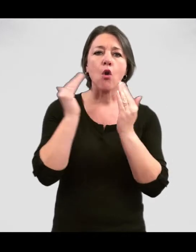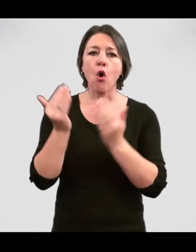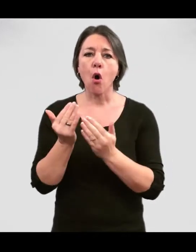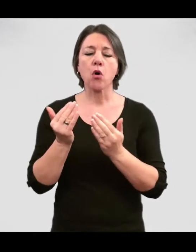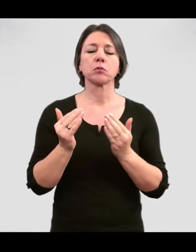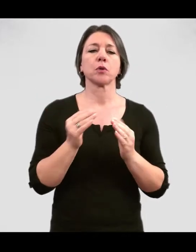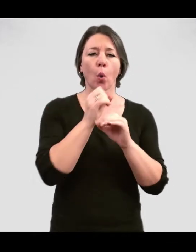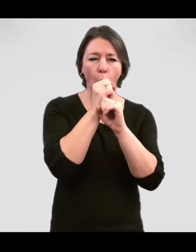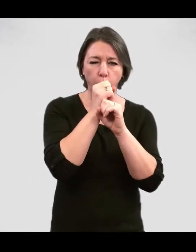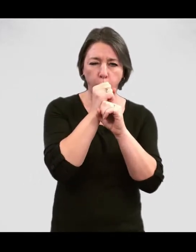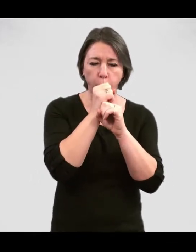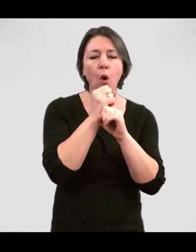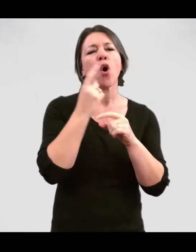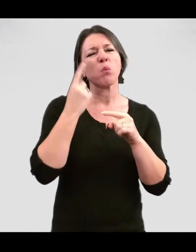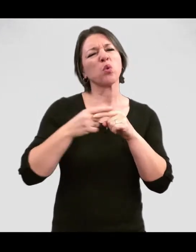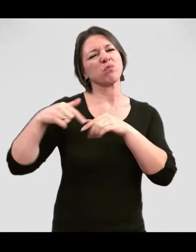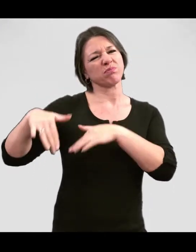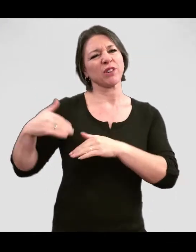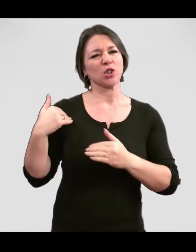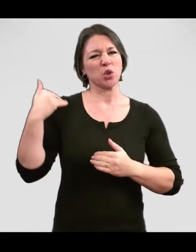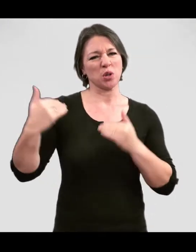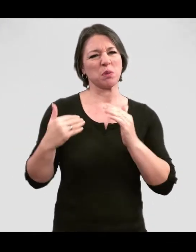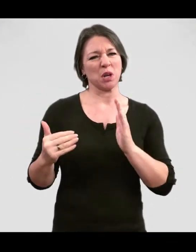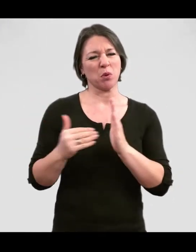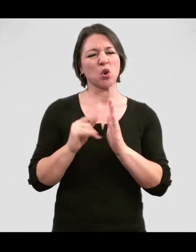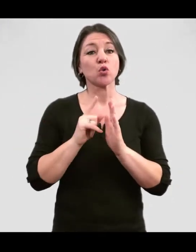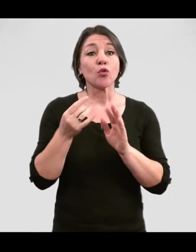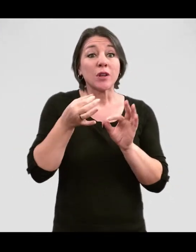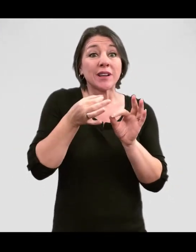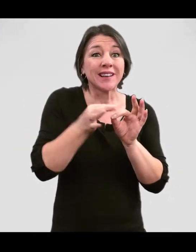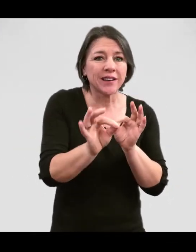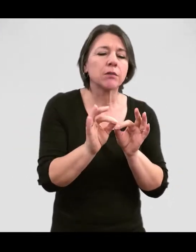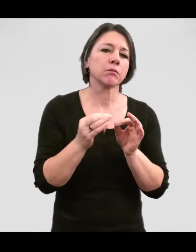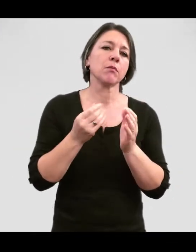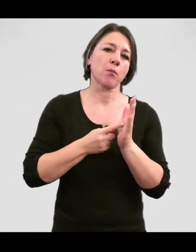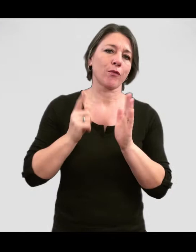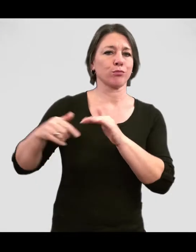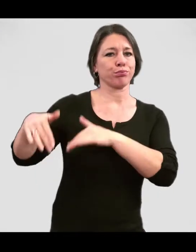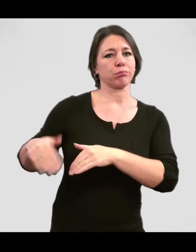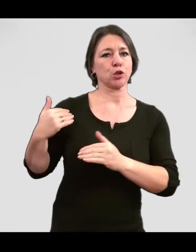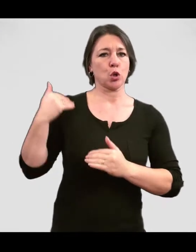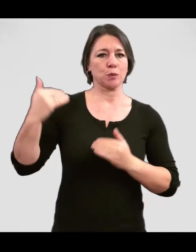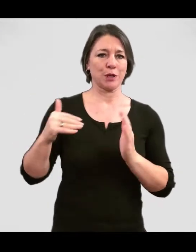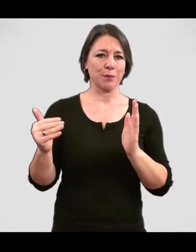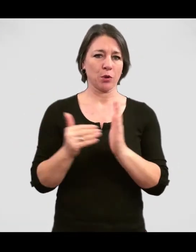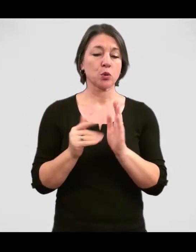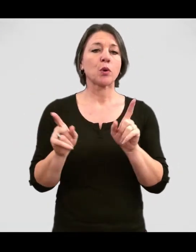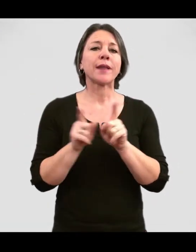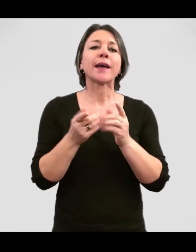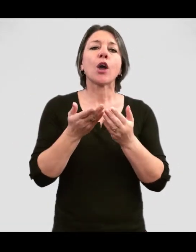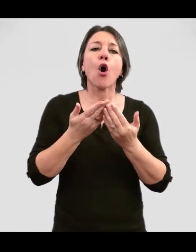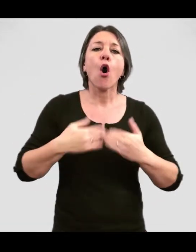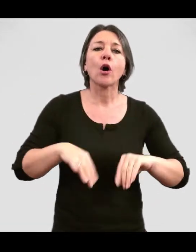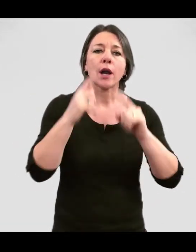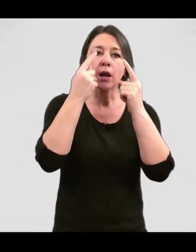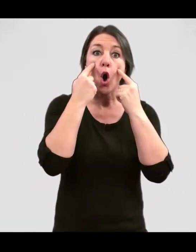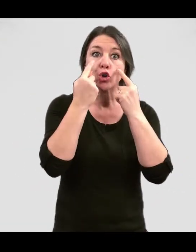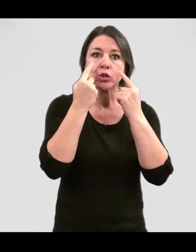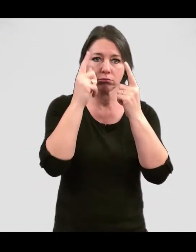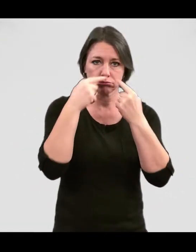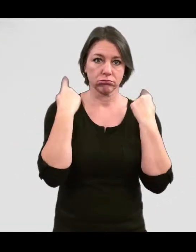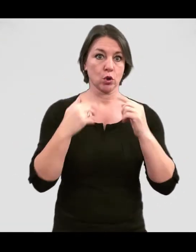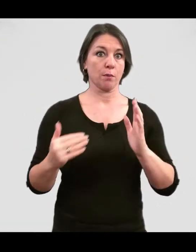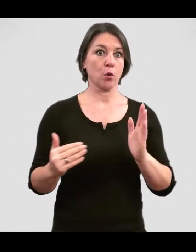balonky, samozřejmě dospěláka, protože budeme pracovat s ohněm a taky nějakou ochranu zraku, protože to tady bude